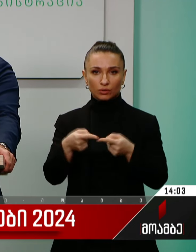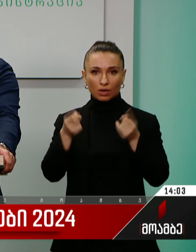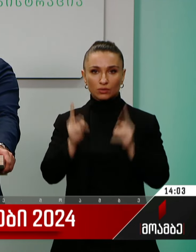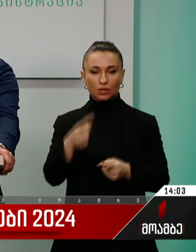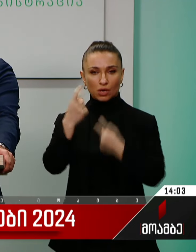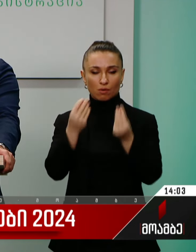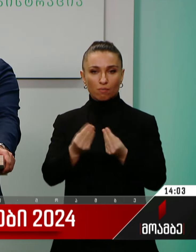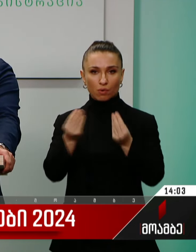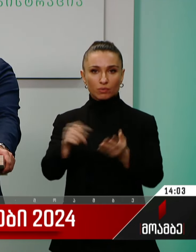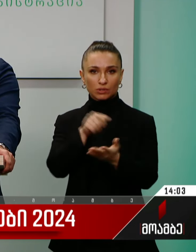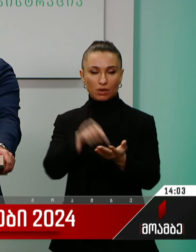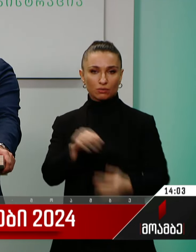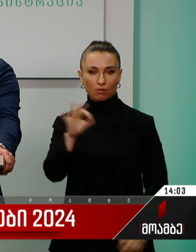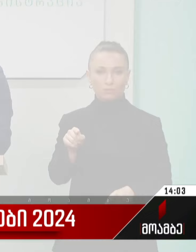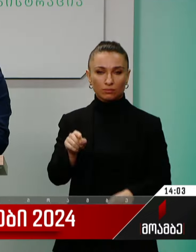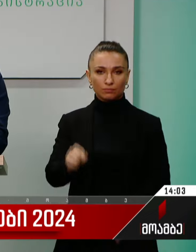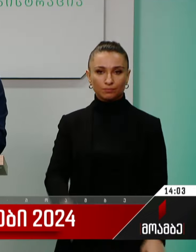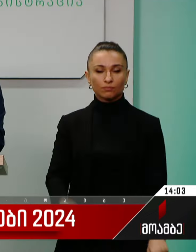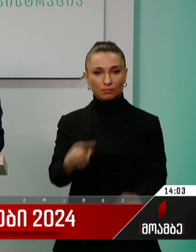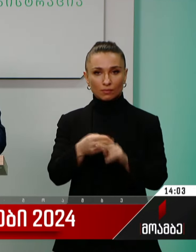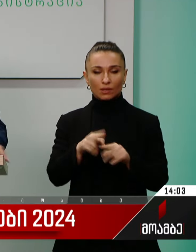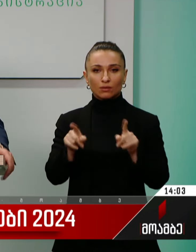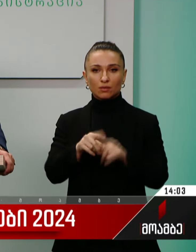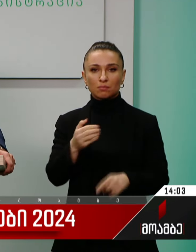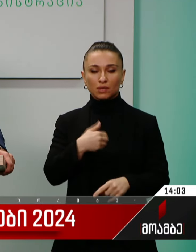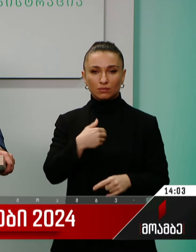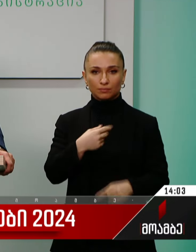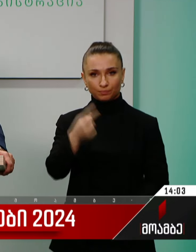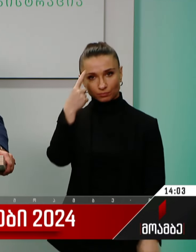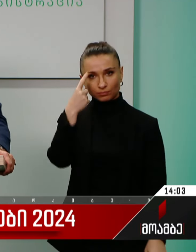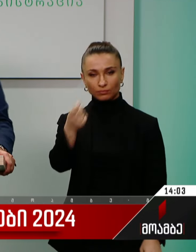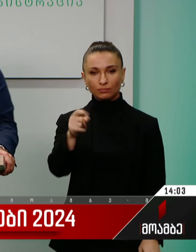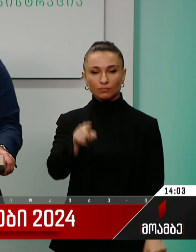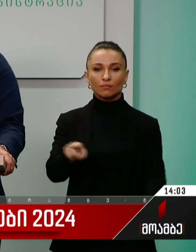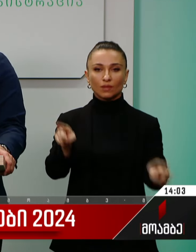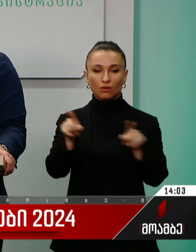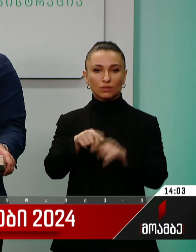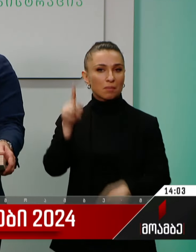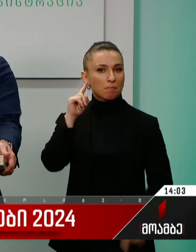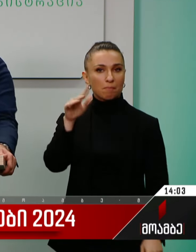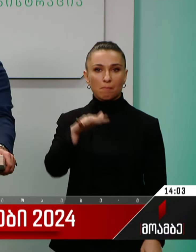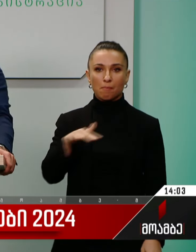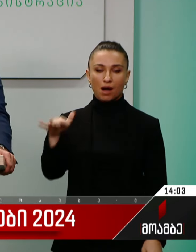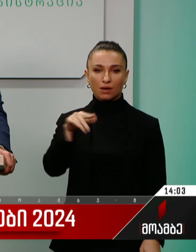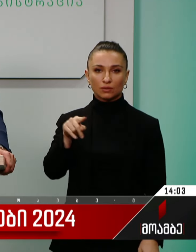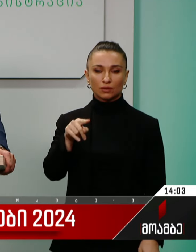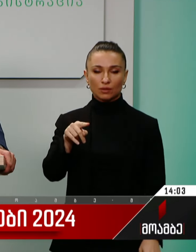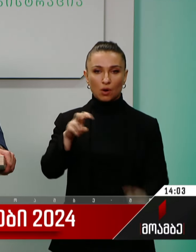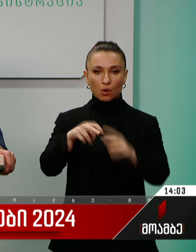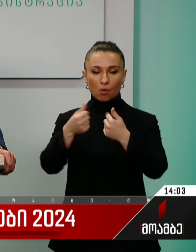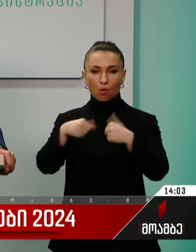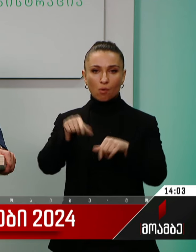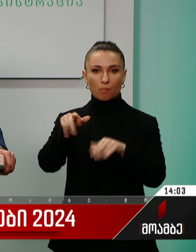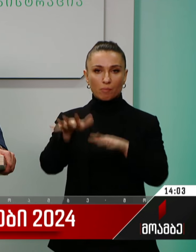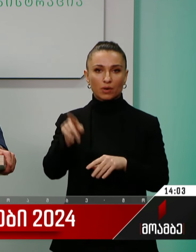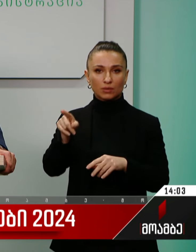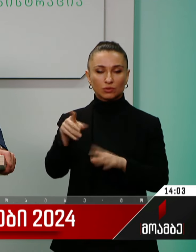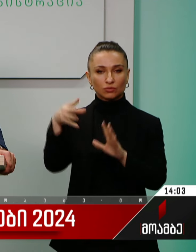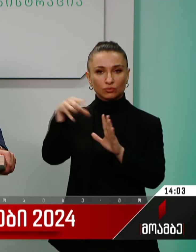დაზუსტებული ინფორმაცია ამ საკითხთან დაკავშირებით. ამასთანავე მინდა გამოვეხმაურო ასევე მარნეულის საალკო საარჩევნო